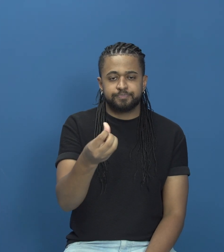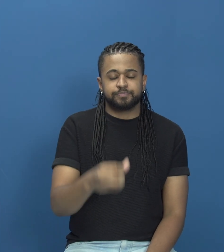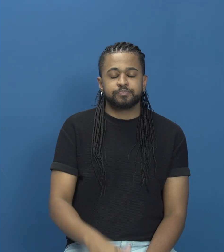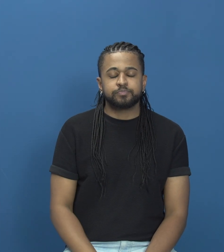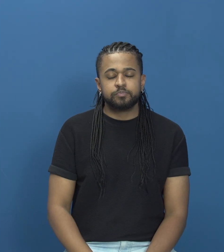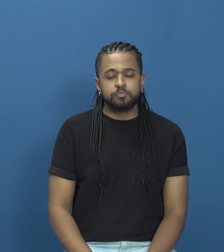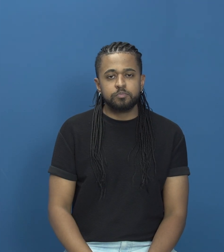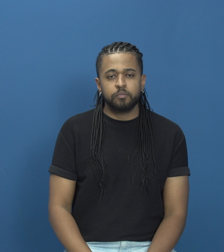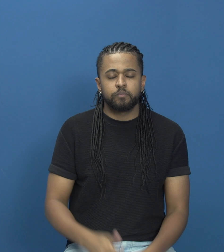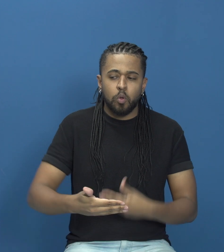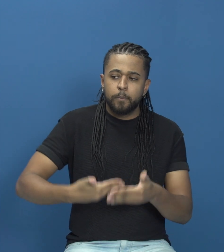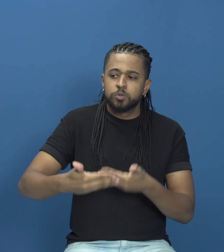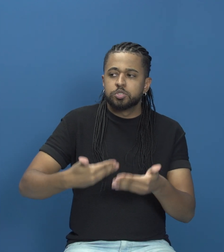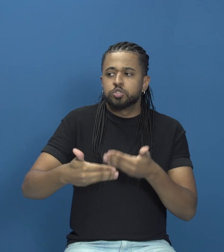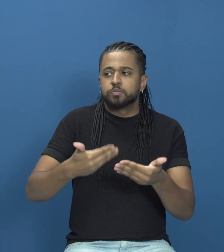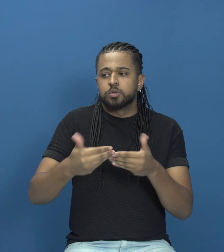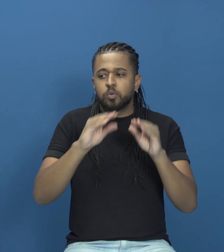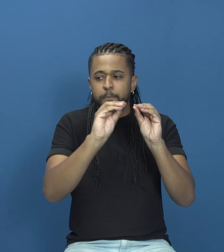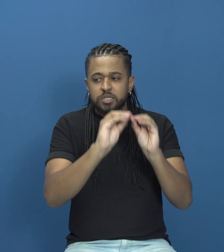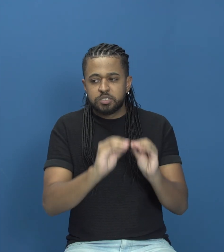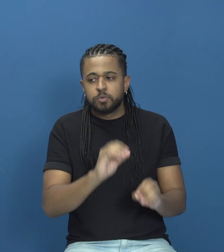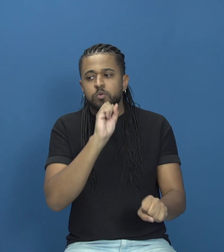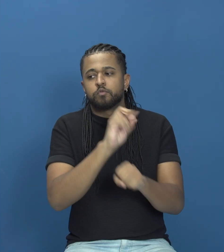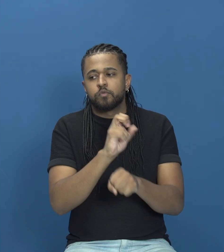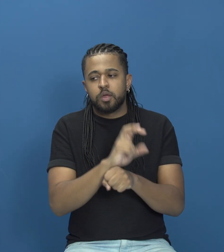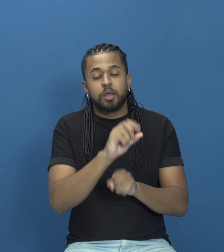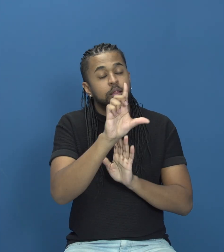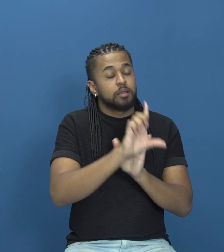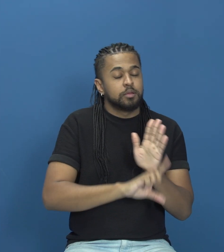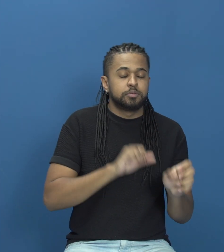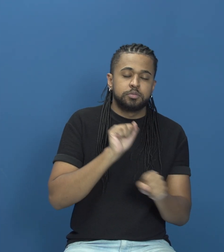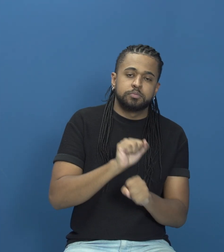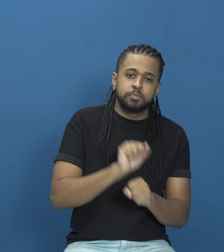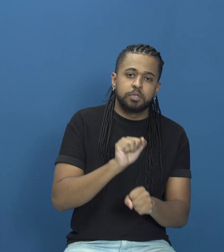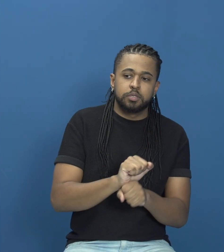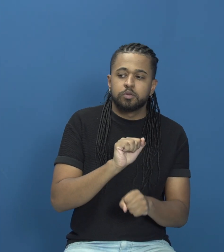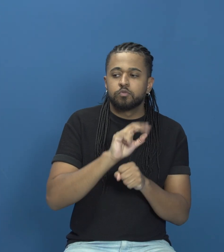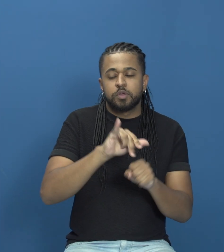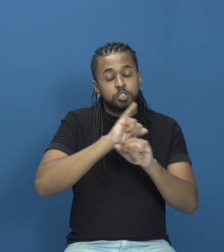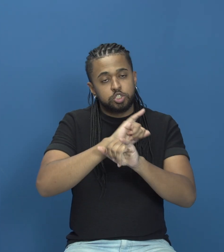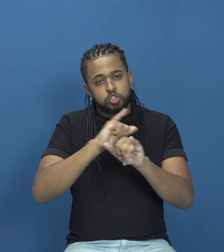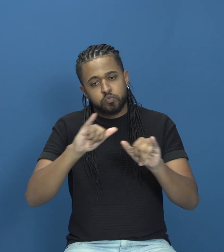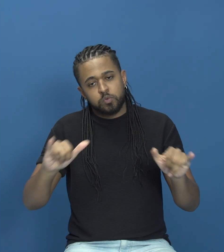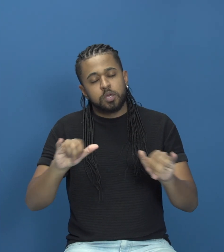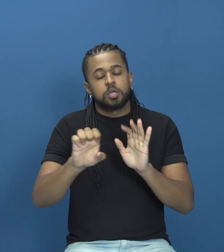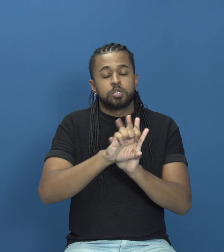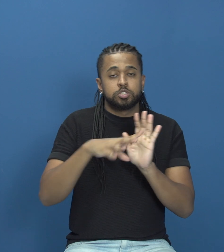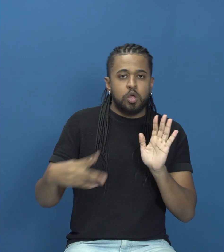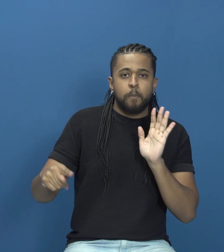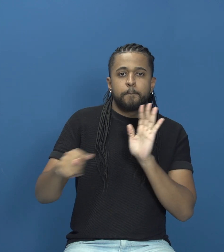15.6. Os procedimentos para preenchimento das vagas da lista de espera serão divulgados em edital